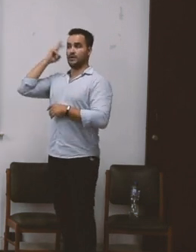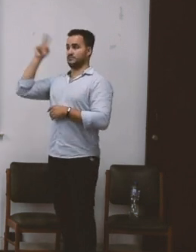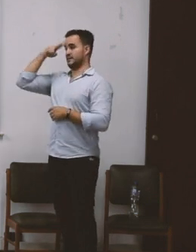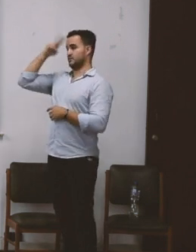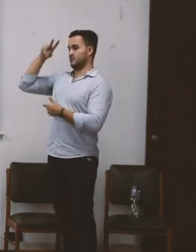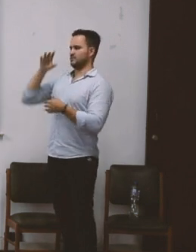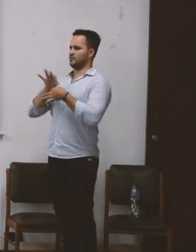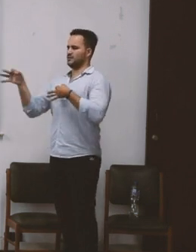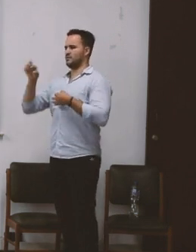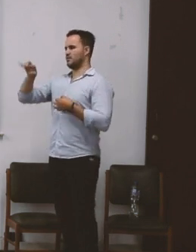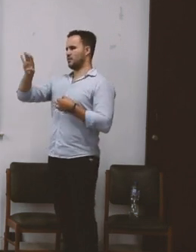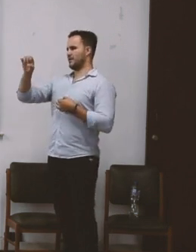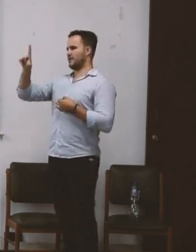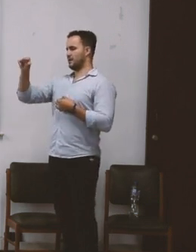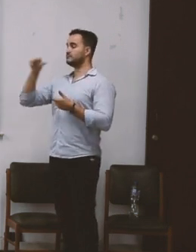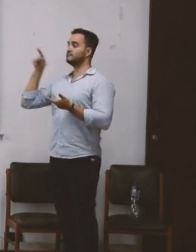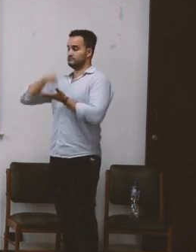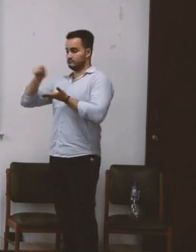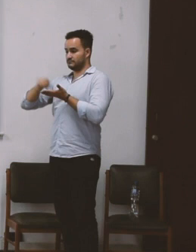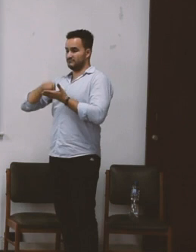Down. Entonces,